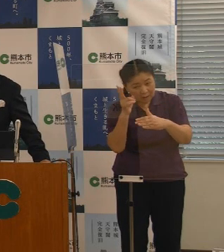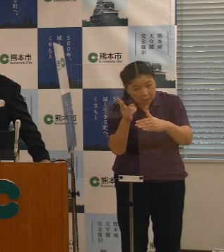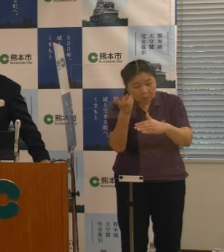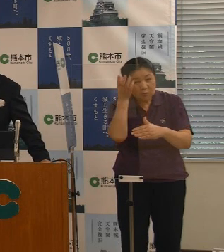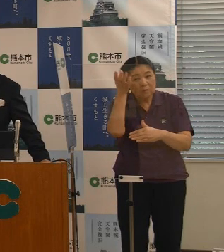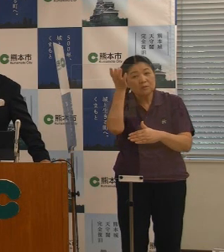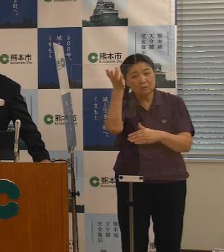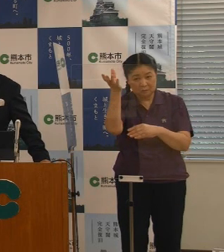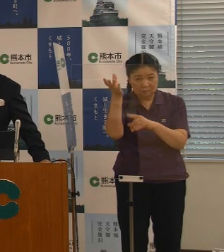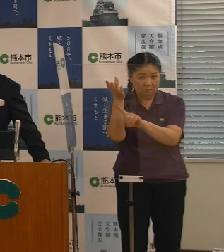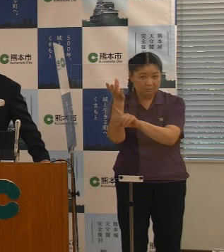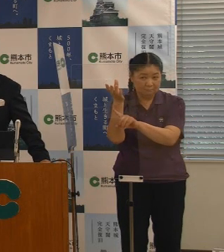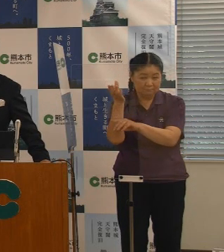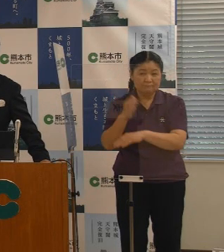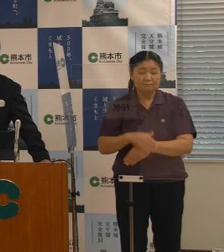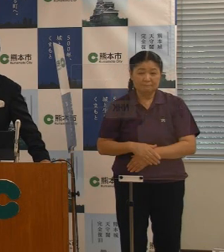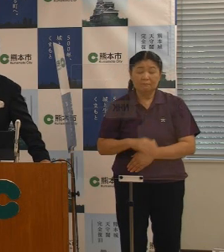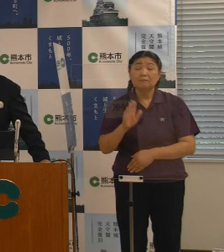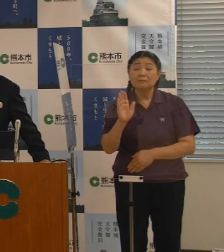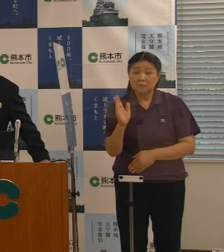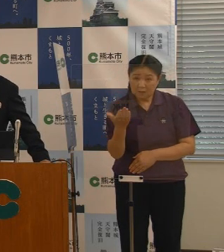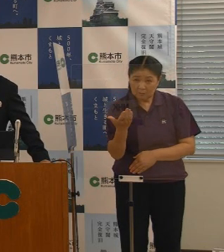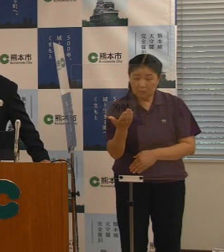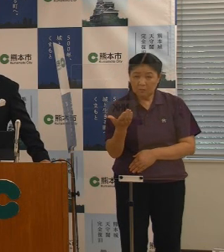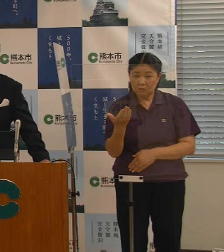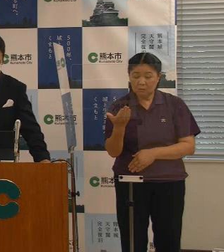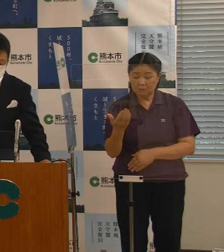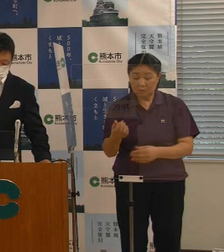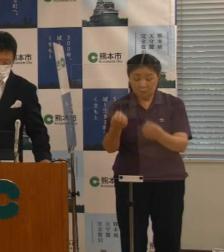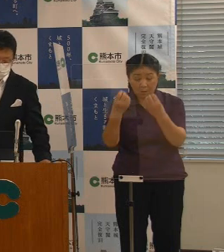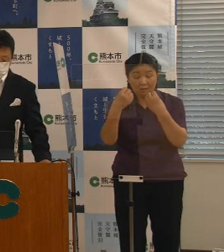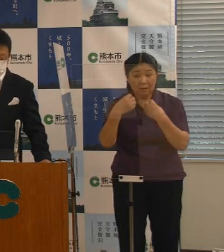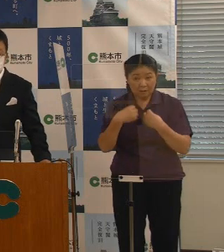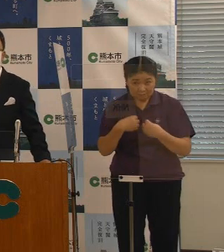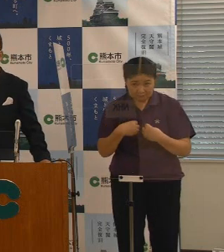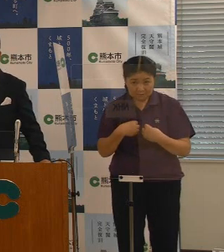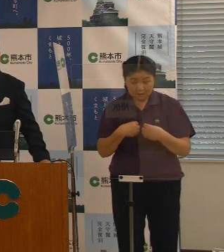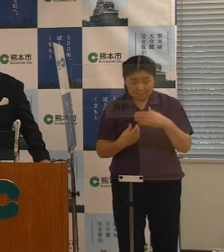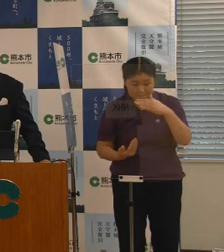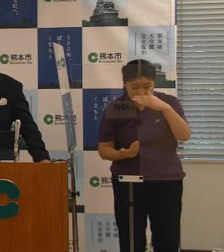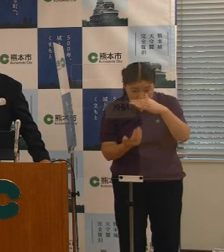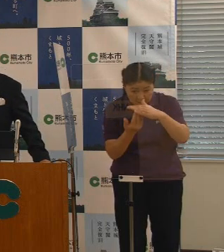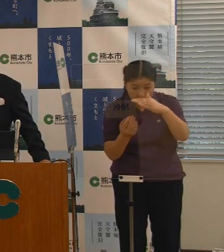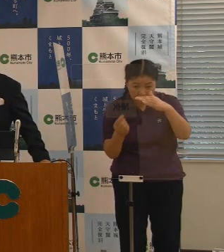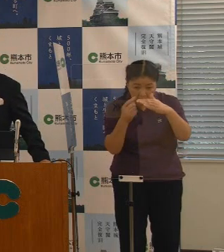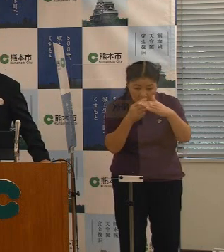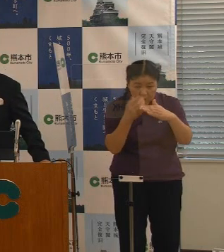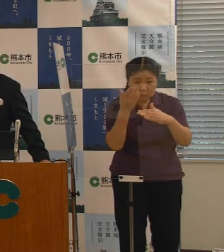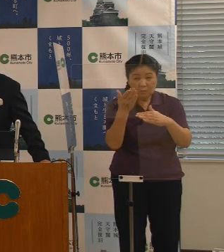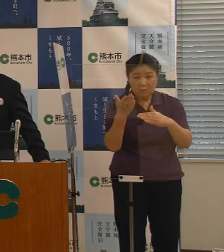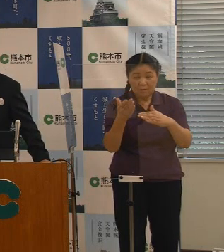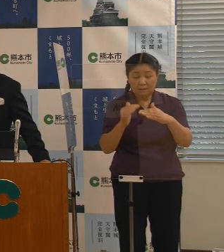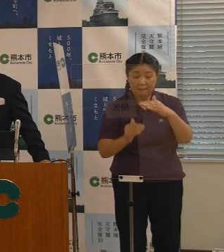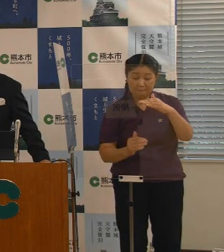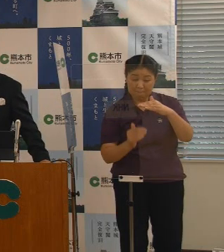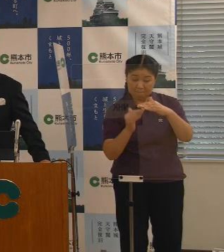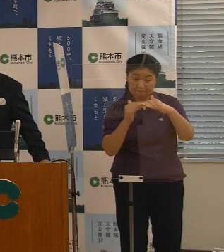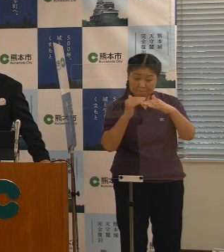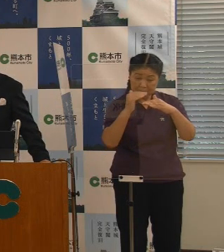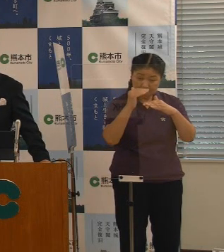られます。しかし、この感染のピーク時の水準が高すぎ